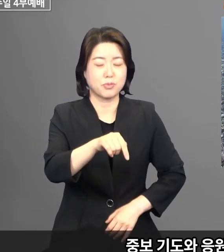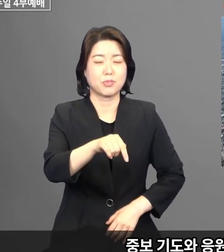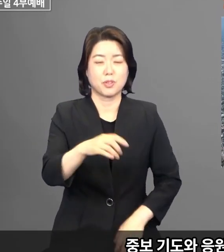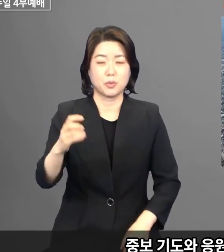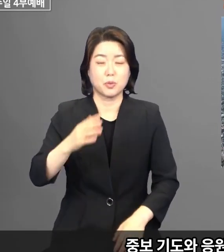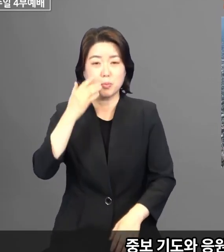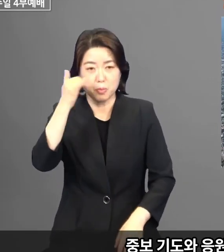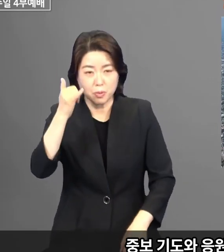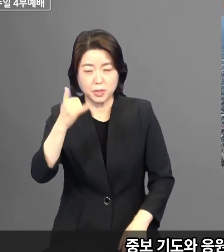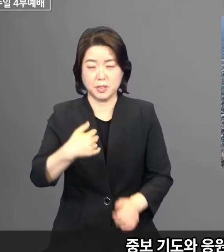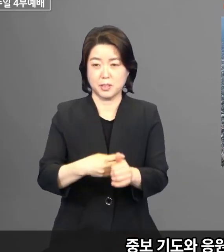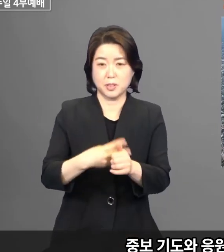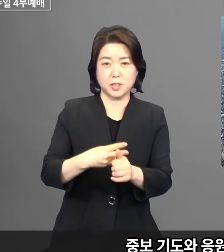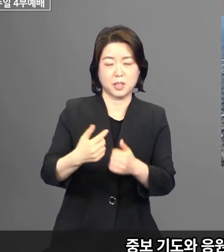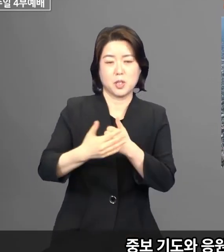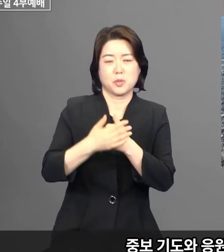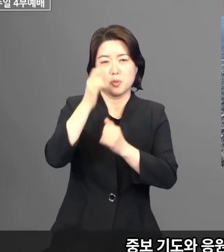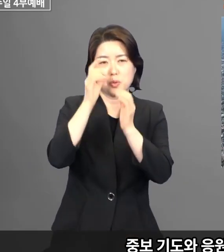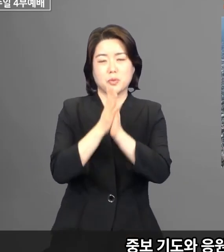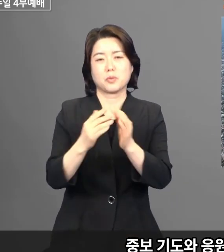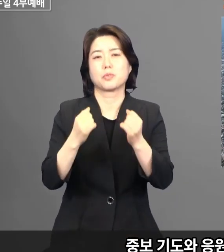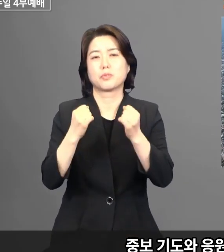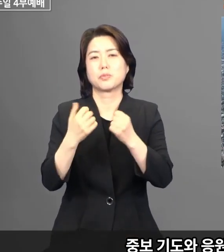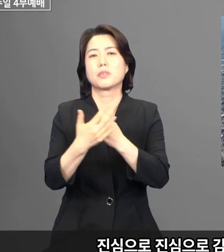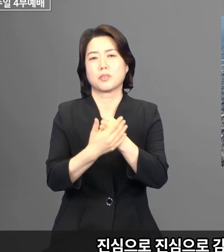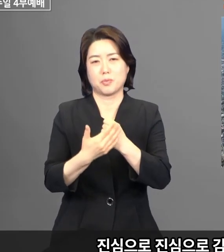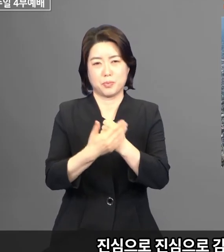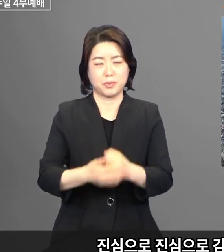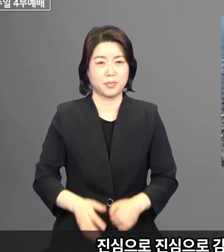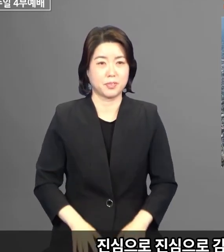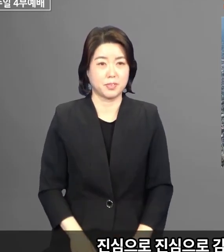선생님들의 중보기도와 응원 덕분이었습니다.